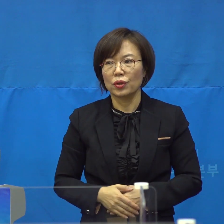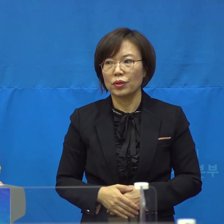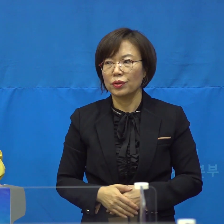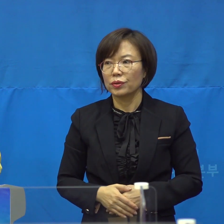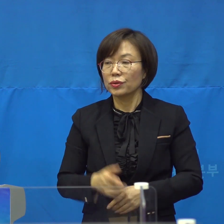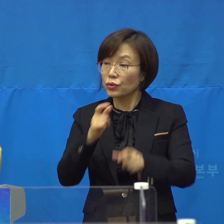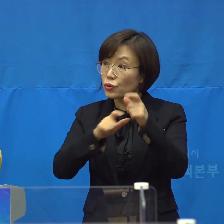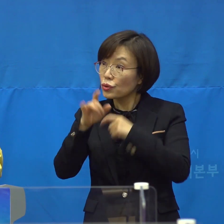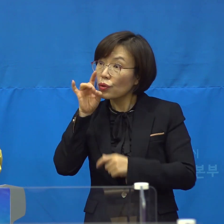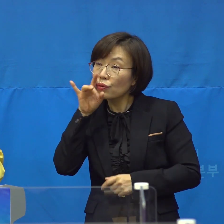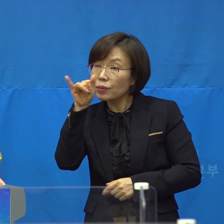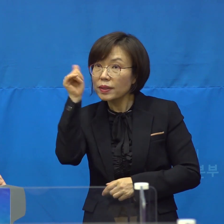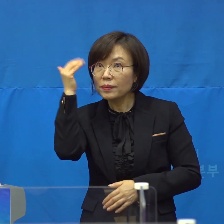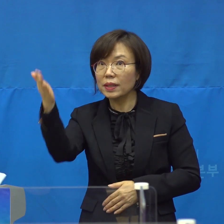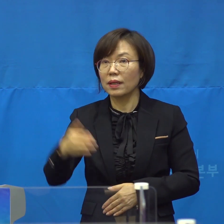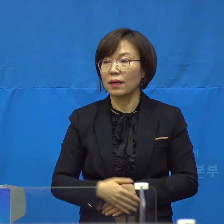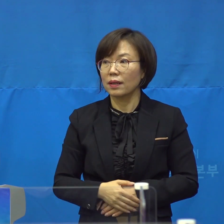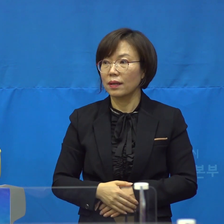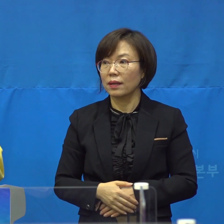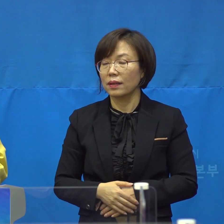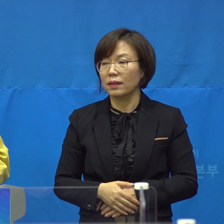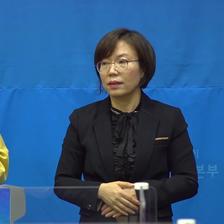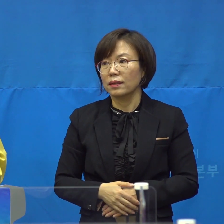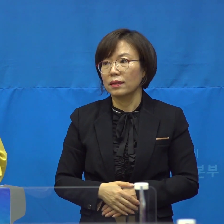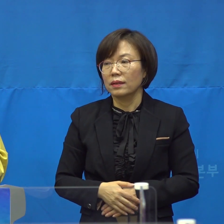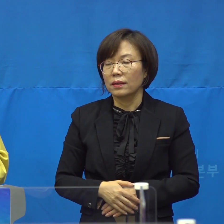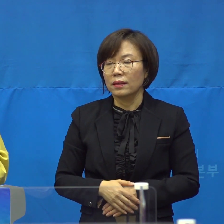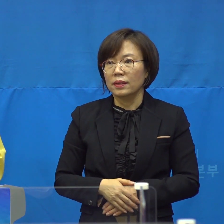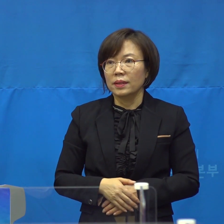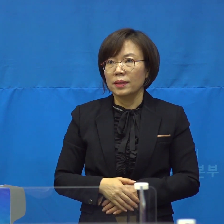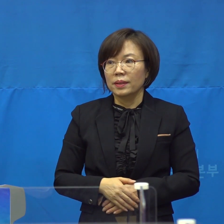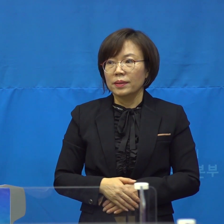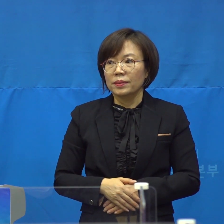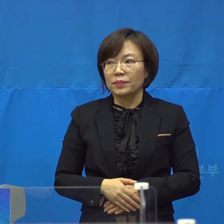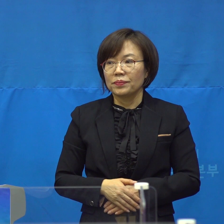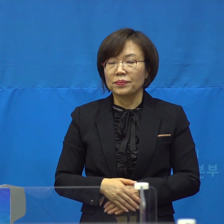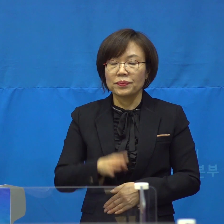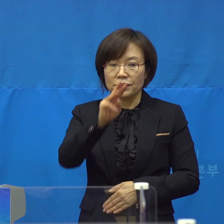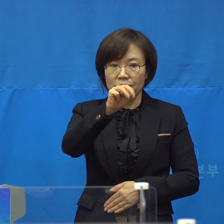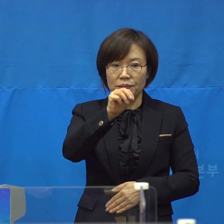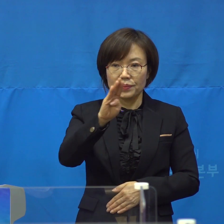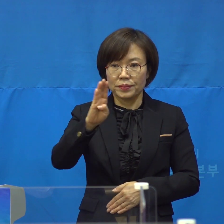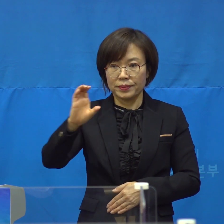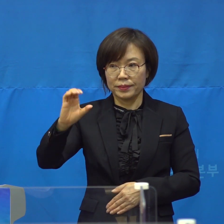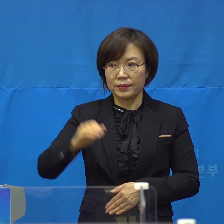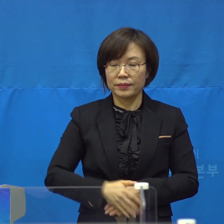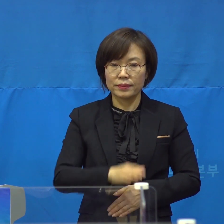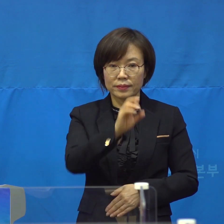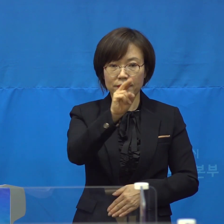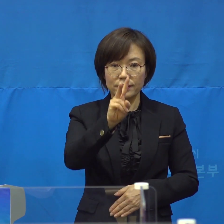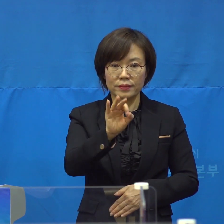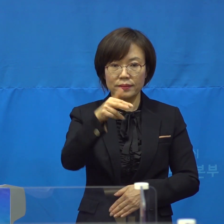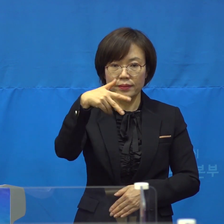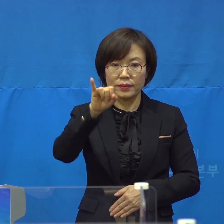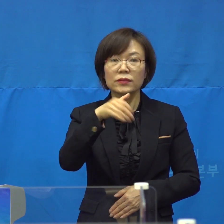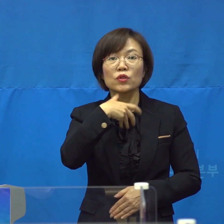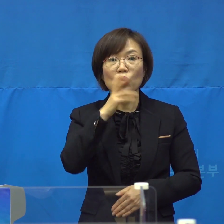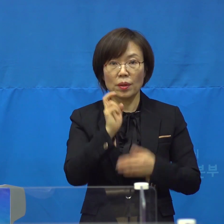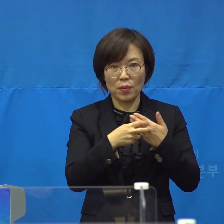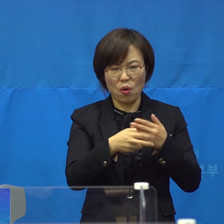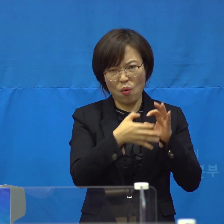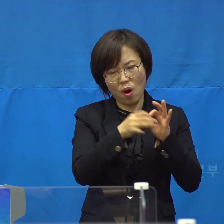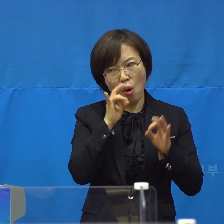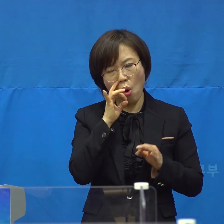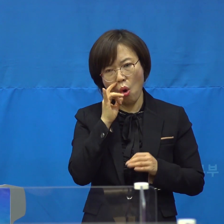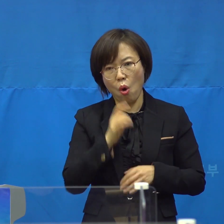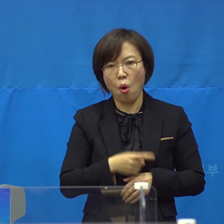예, 주가철 이상 계십니까? 예. 예, 울산 MBC 유희정 기자입니다. 그 양지요양병원 관련해서 하나 더